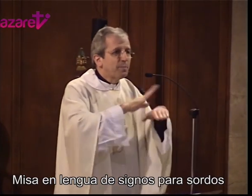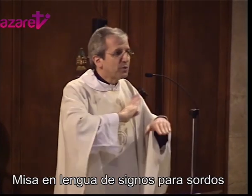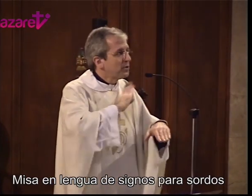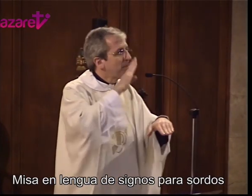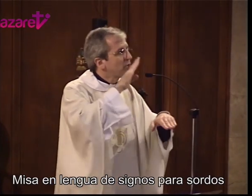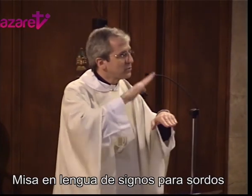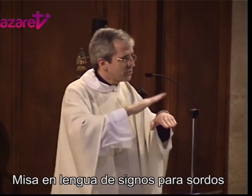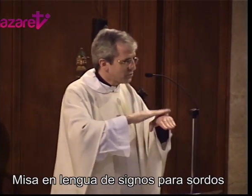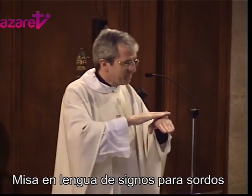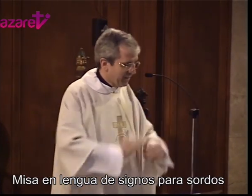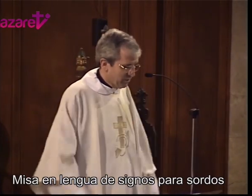perdón por nuestros pecados.